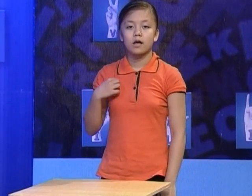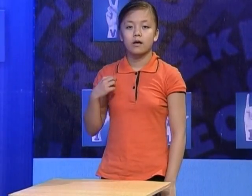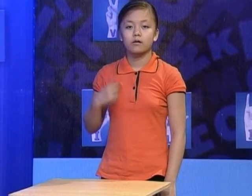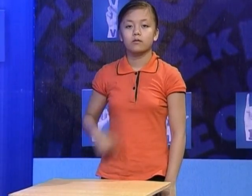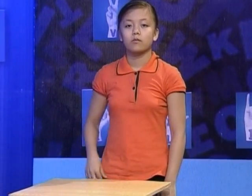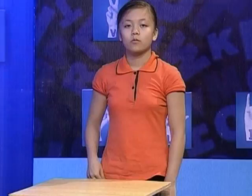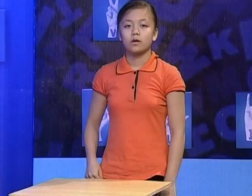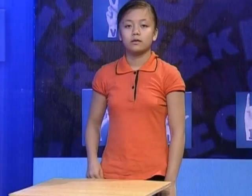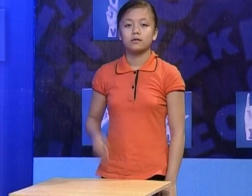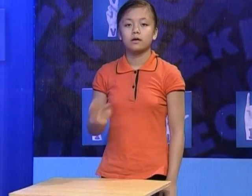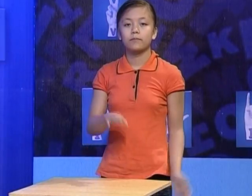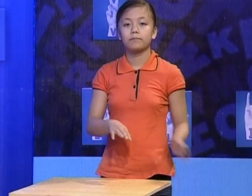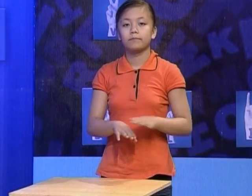Hãy cùng quan sát bạn làm ký hiệu gấp quần áo nhé.